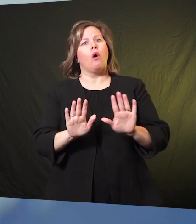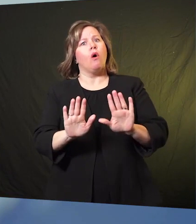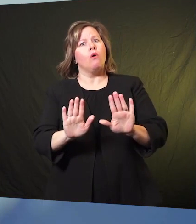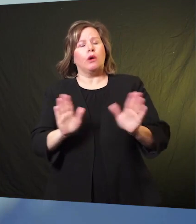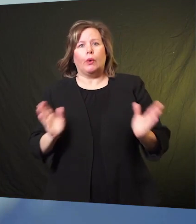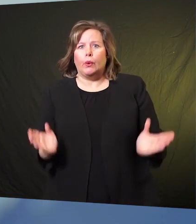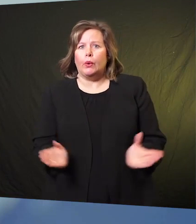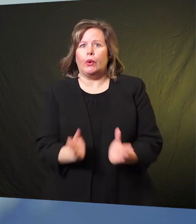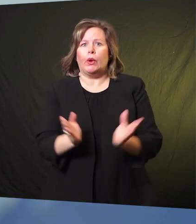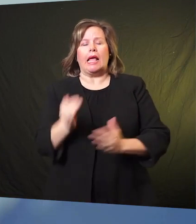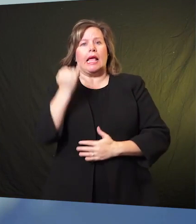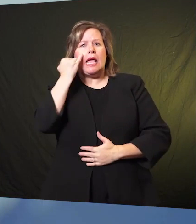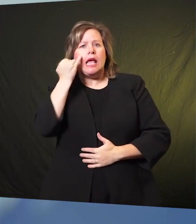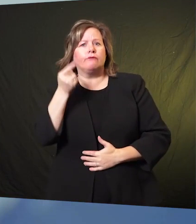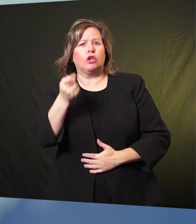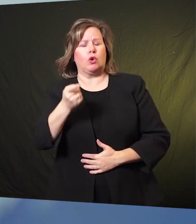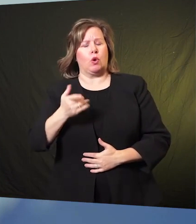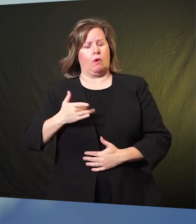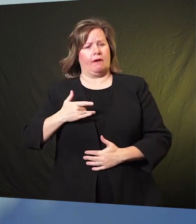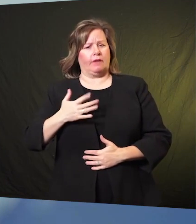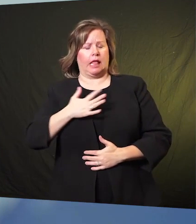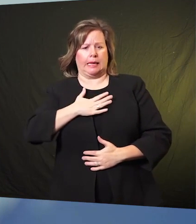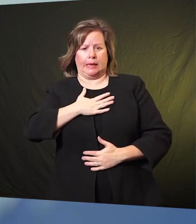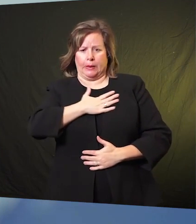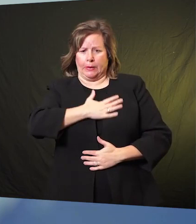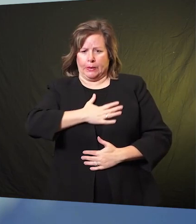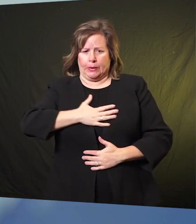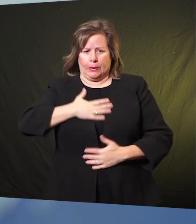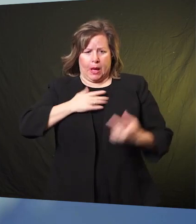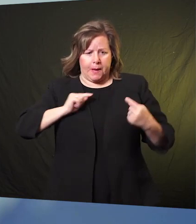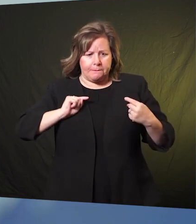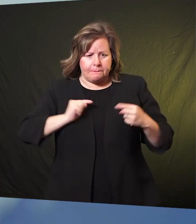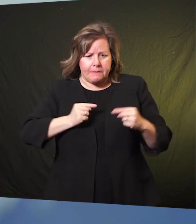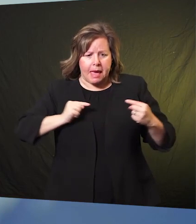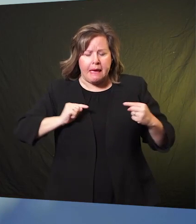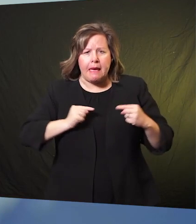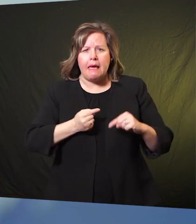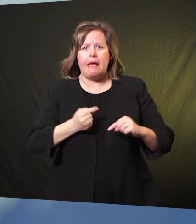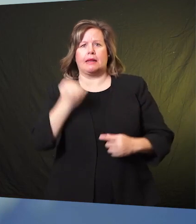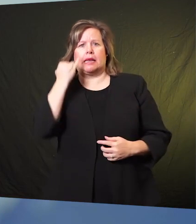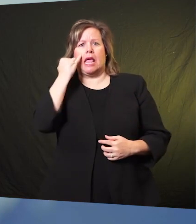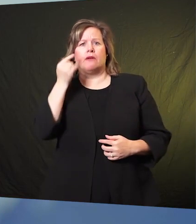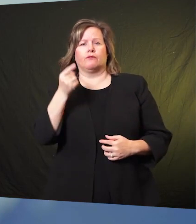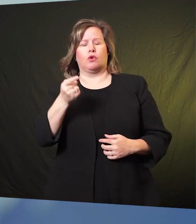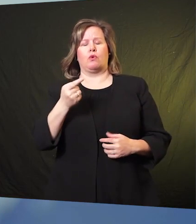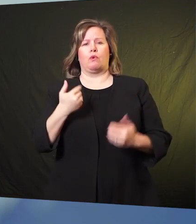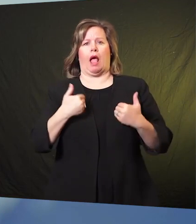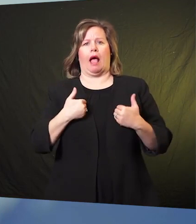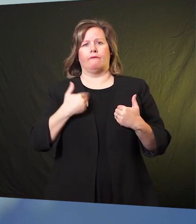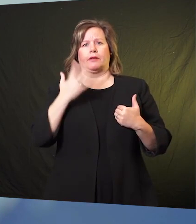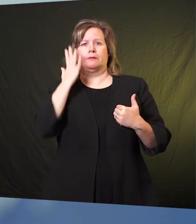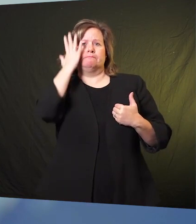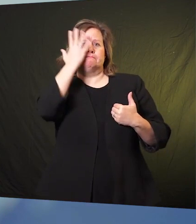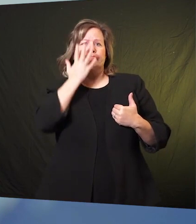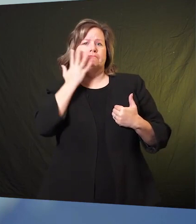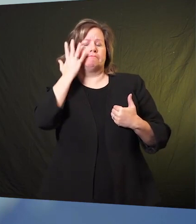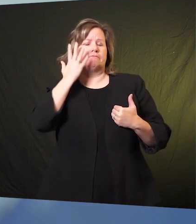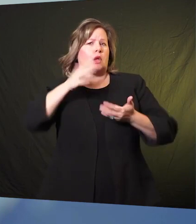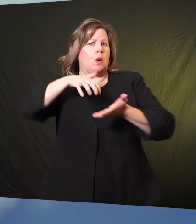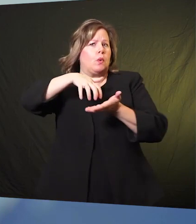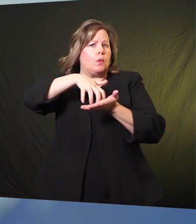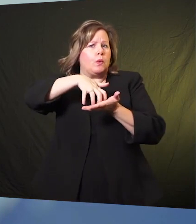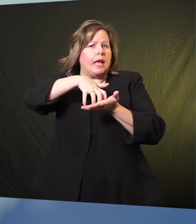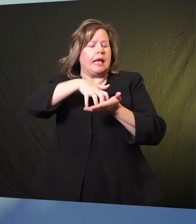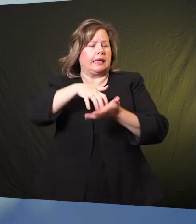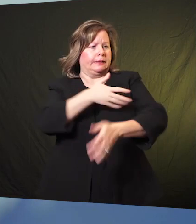si está experimentando debilidad facial o debilidad en el brazo o está viendo problemas con un ser querido